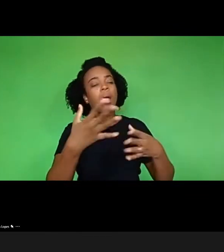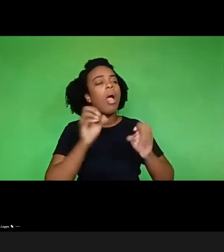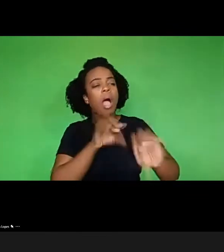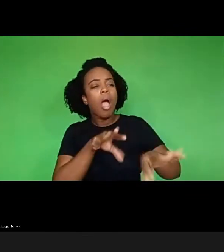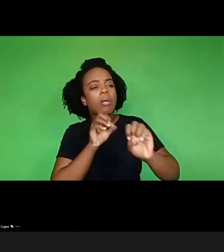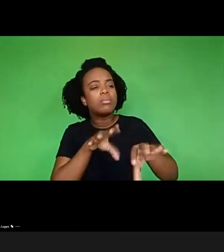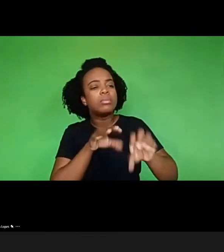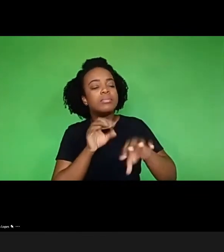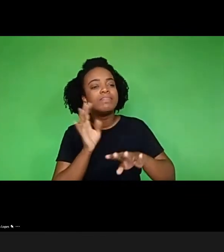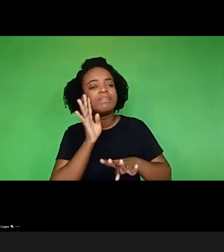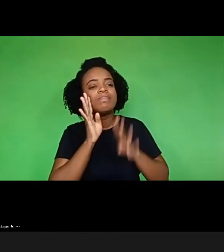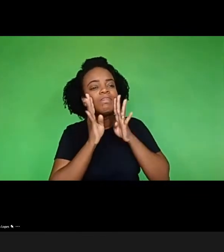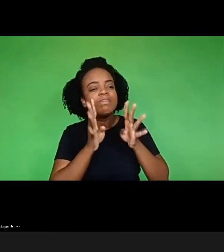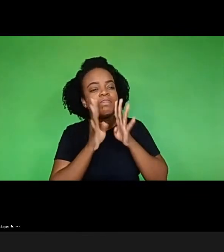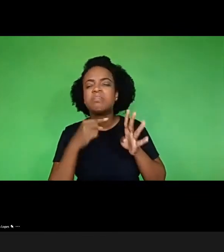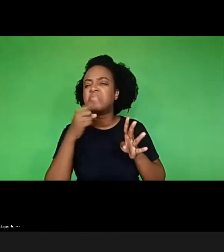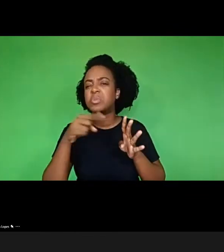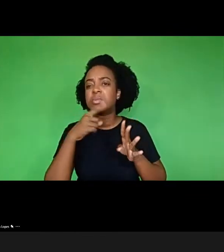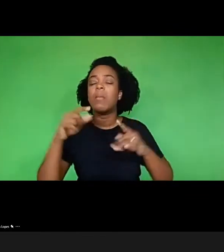bom?